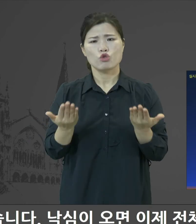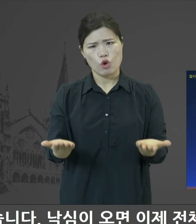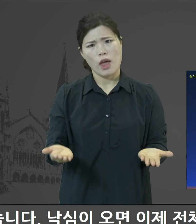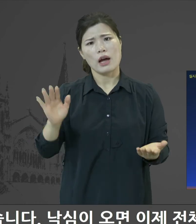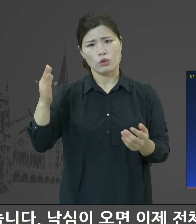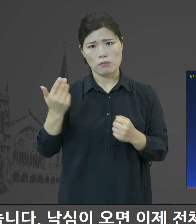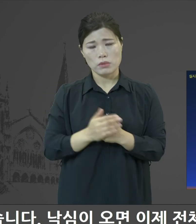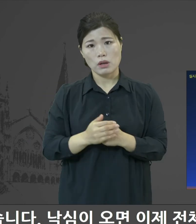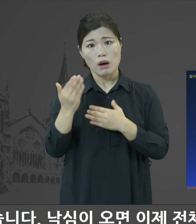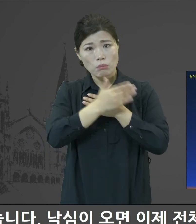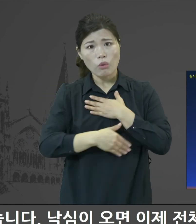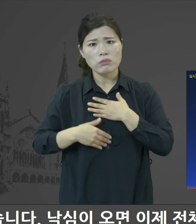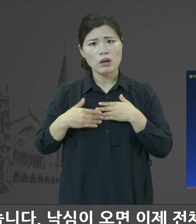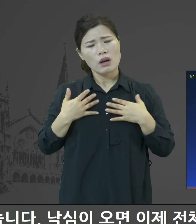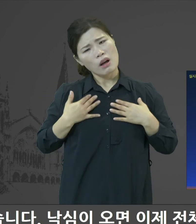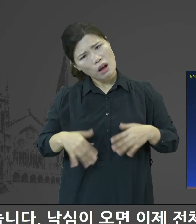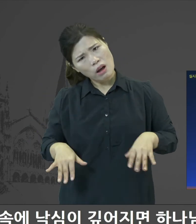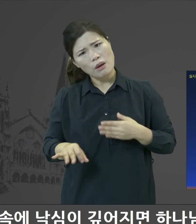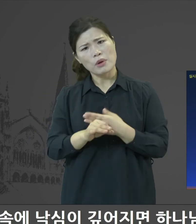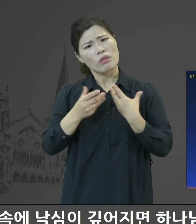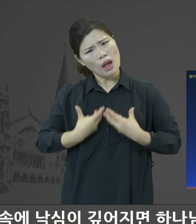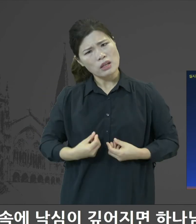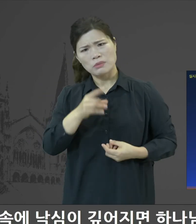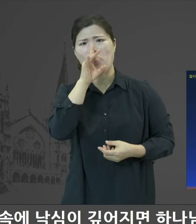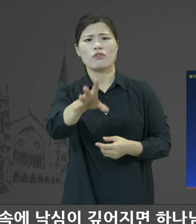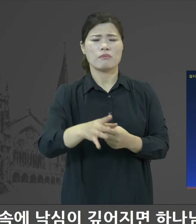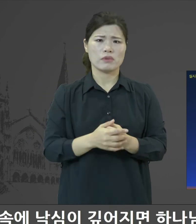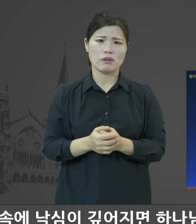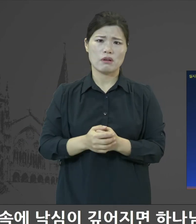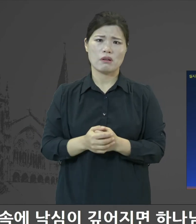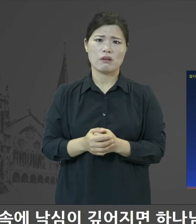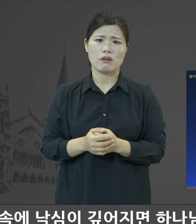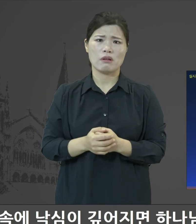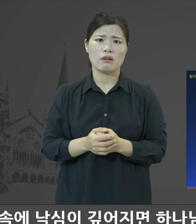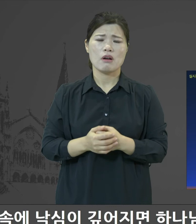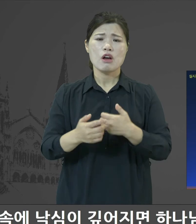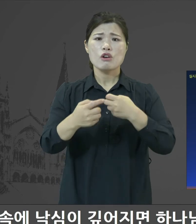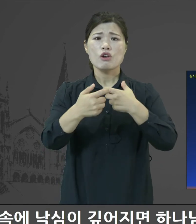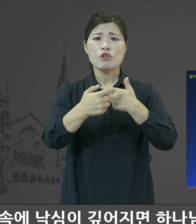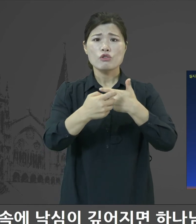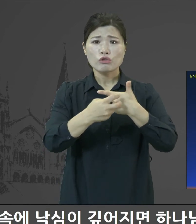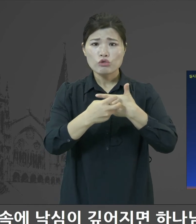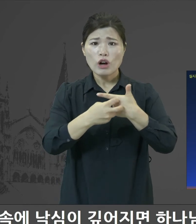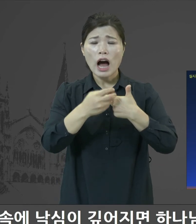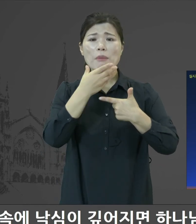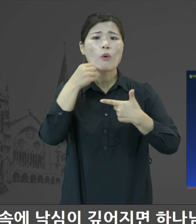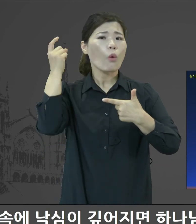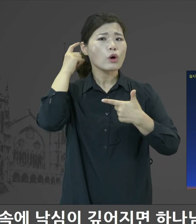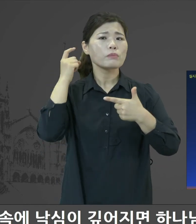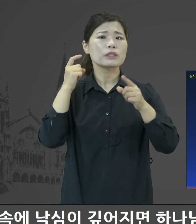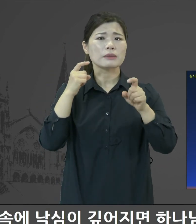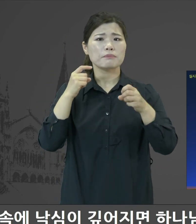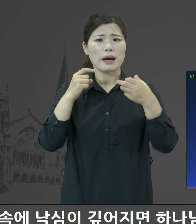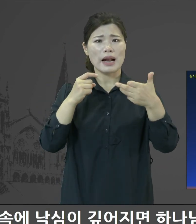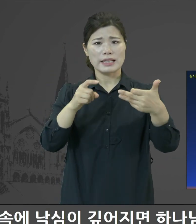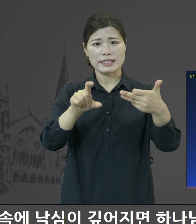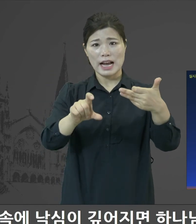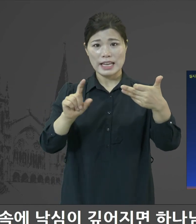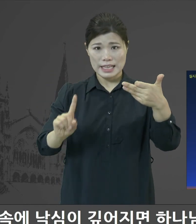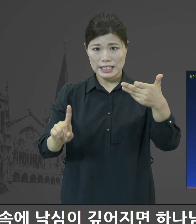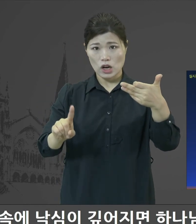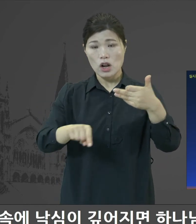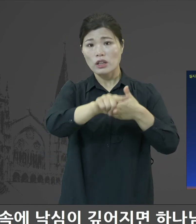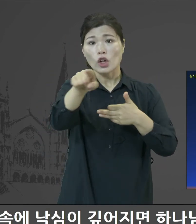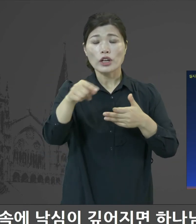지친 상태에서는 낙심 문제가 해결이 안 됩니다. 누가복음 18장 1절에서 한 얘기가 뭐냐면, 너희가